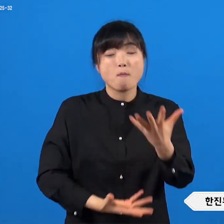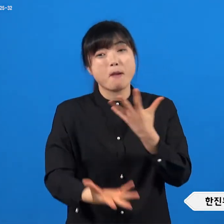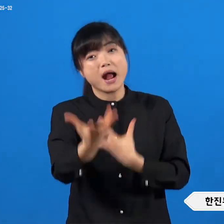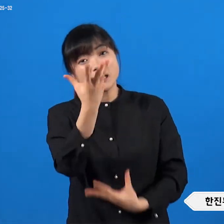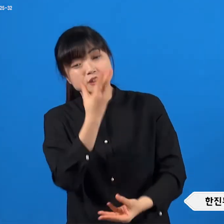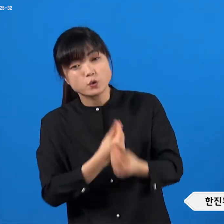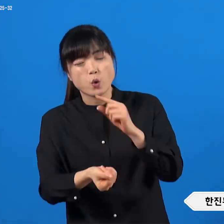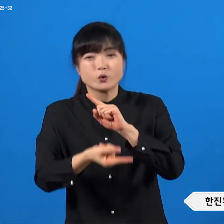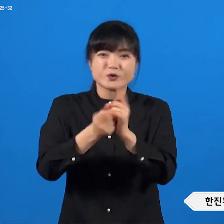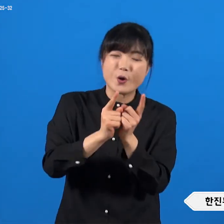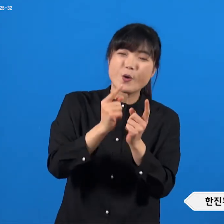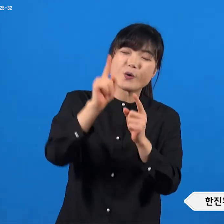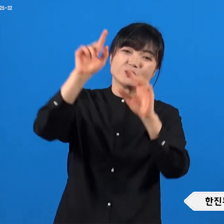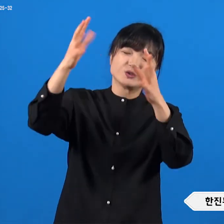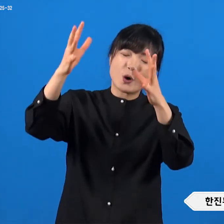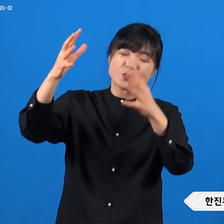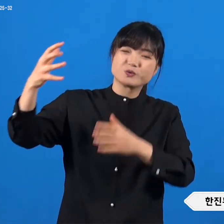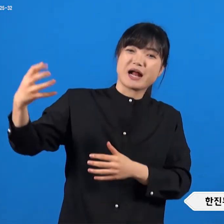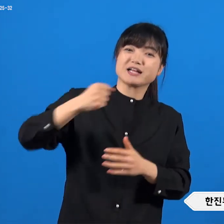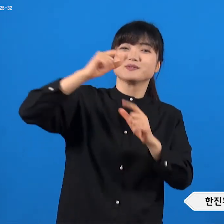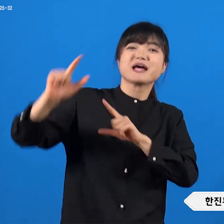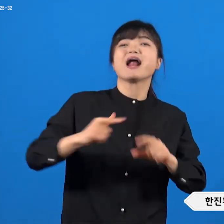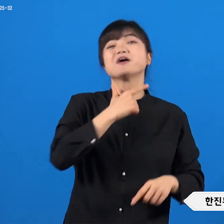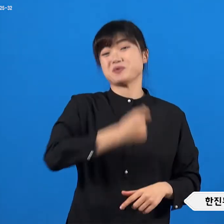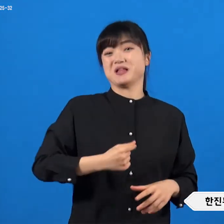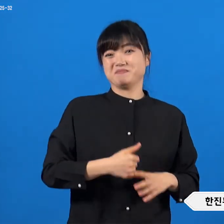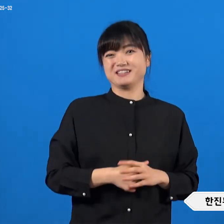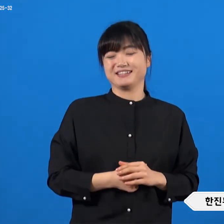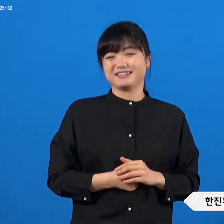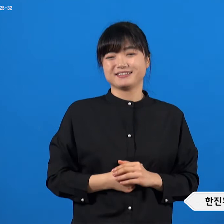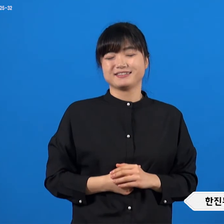즐거워하면서 천국을 누릴 수 있기를 바랍니다.